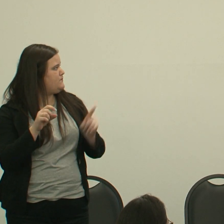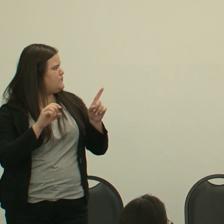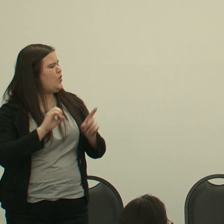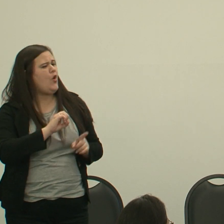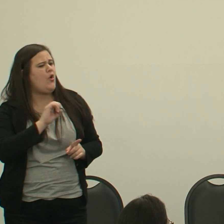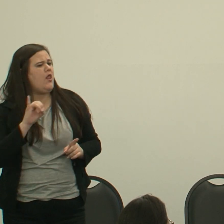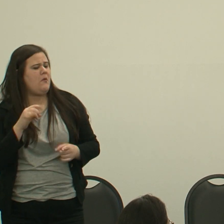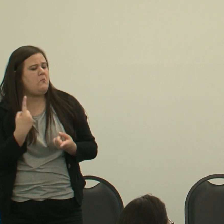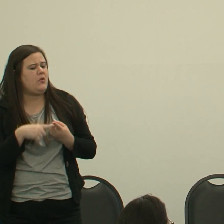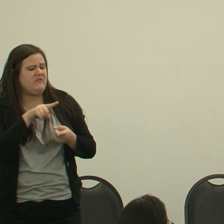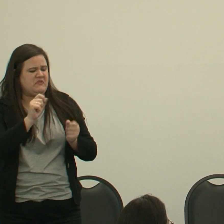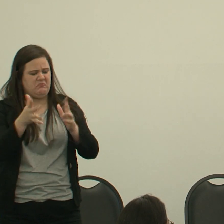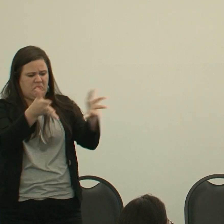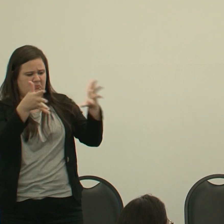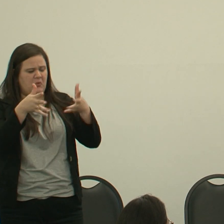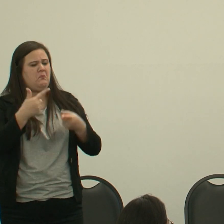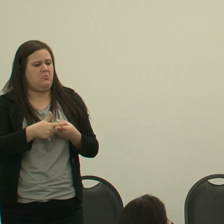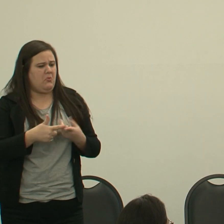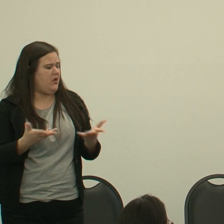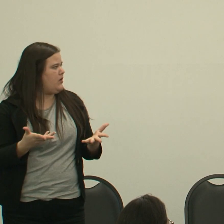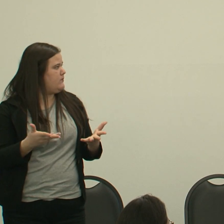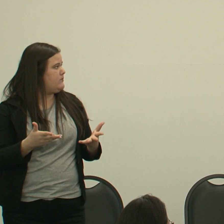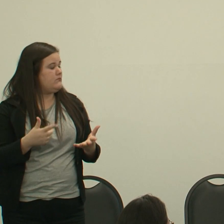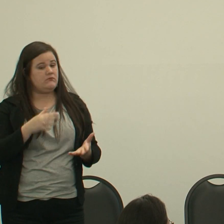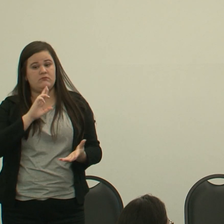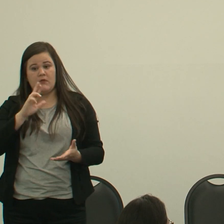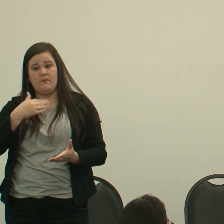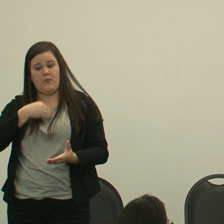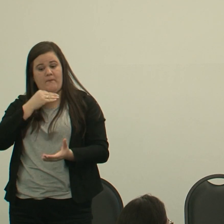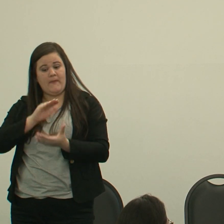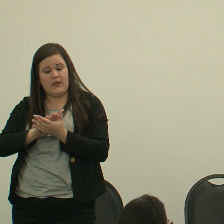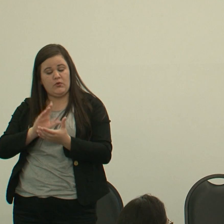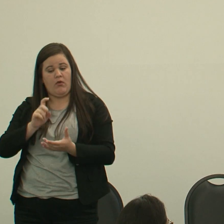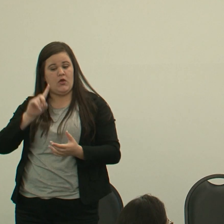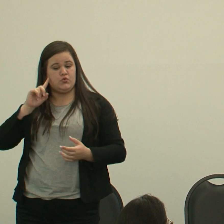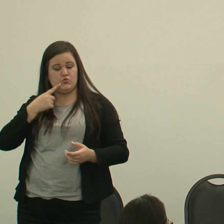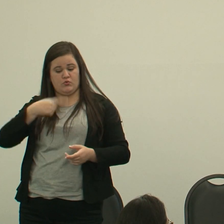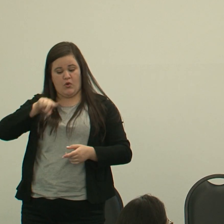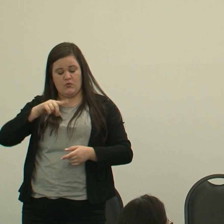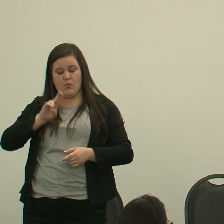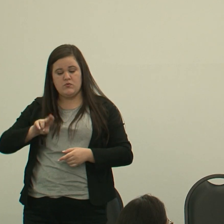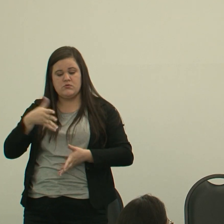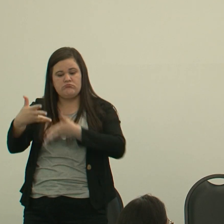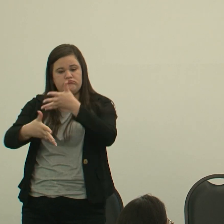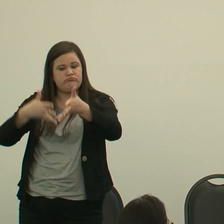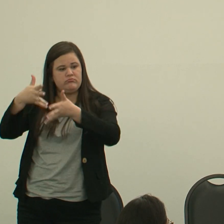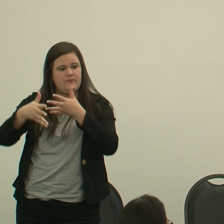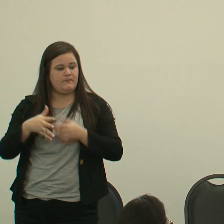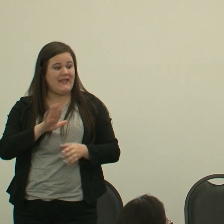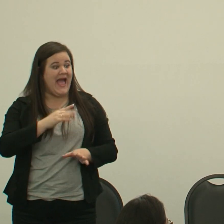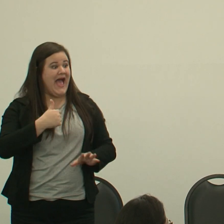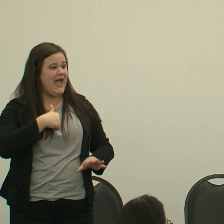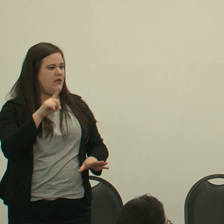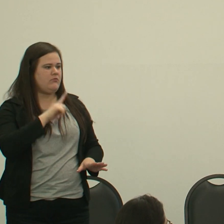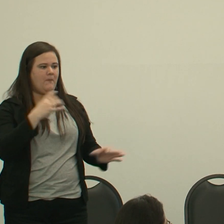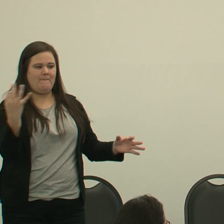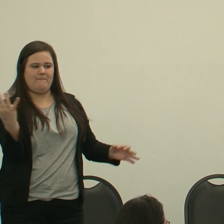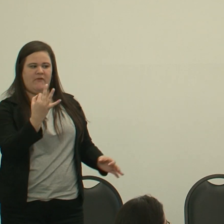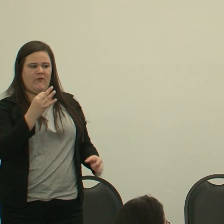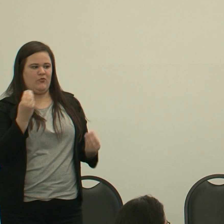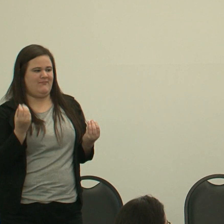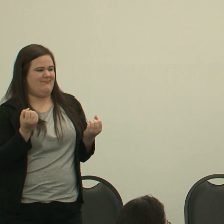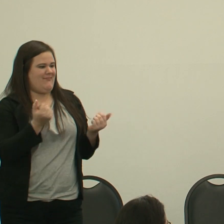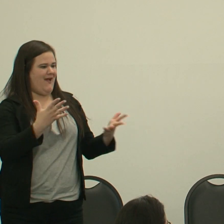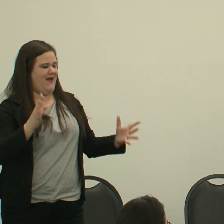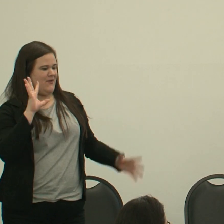estão sacudindo as mãos? Meu marido é surdo e estamos usando a língua de sinais. Olha, eu tenho a solução perfeita